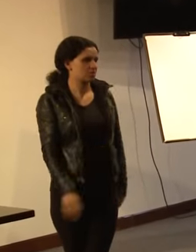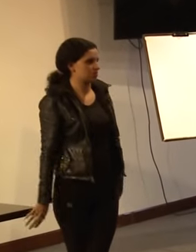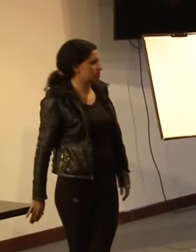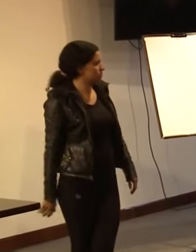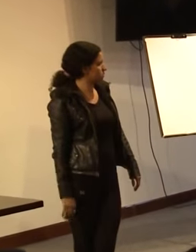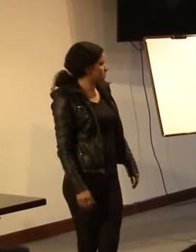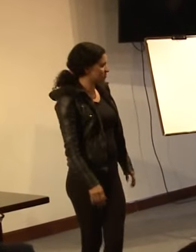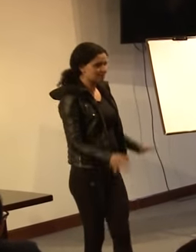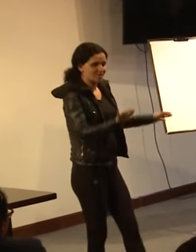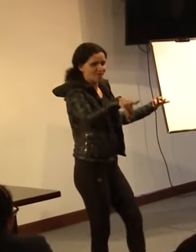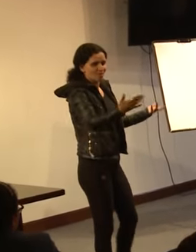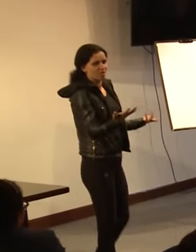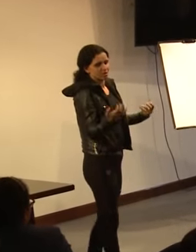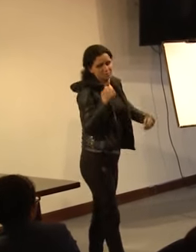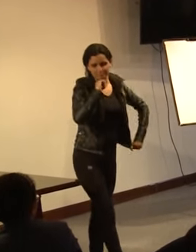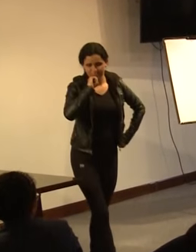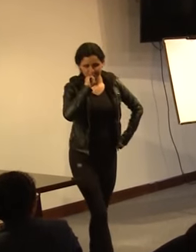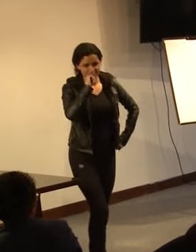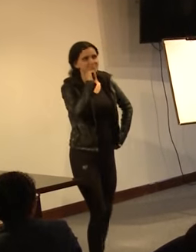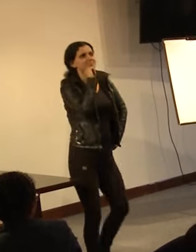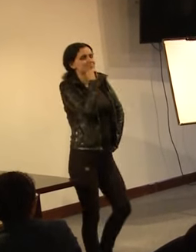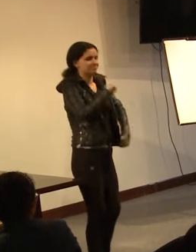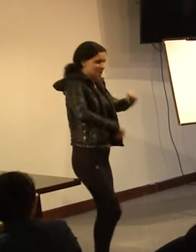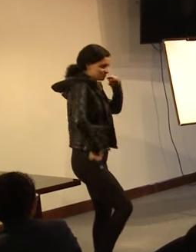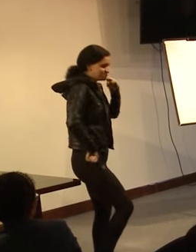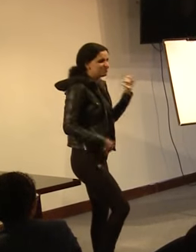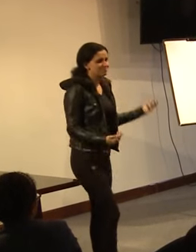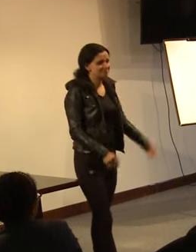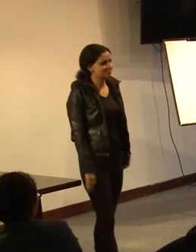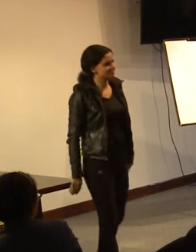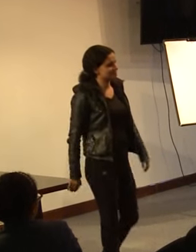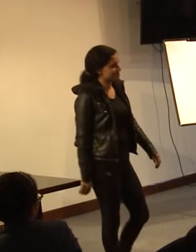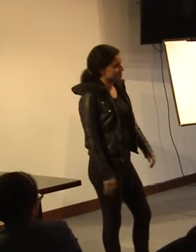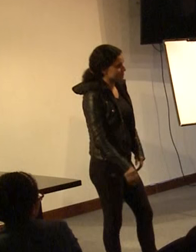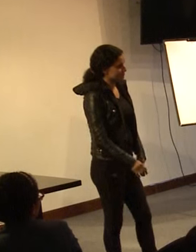¿Cómo quieren que les modele? Así, de lado, de frente.